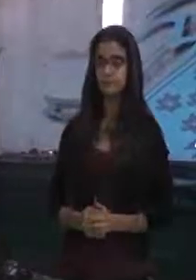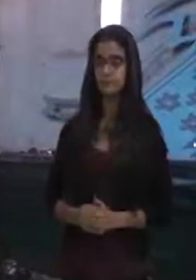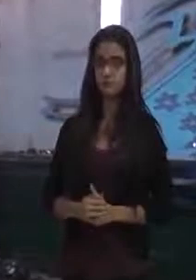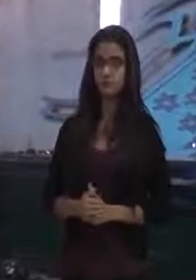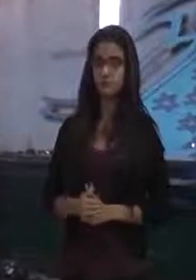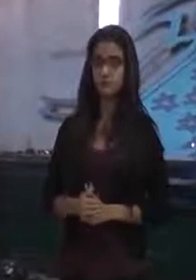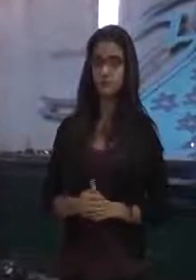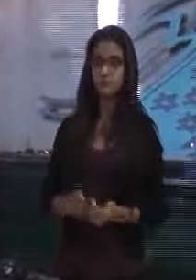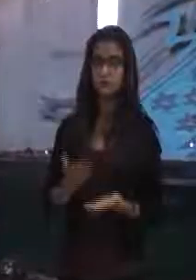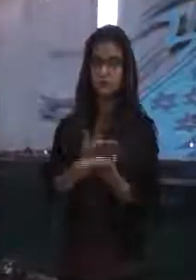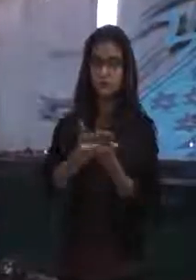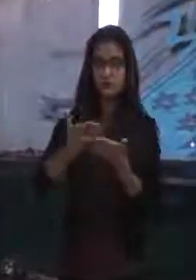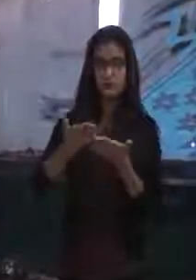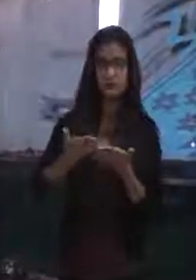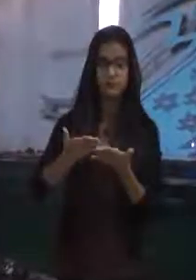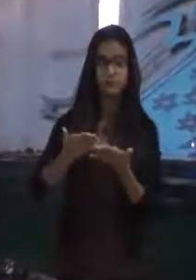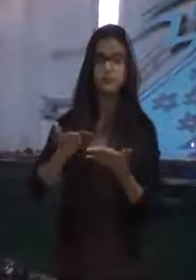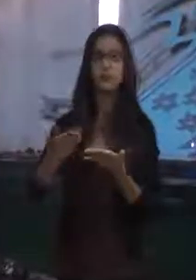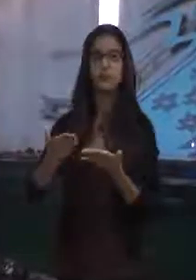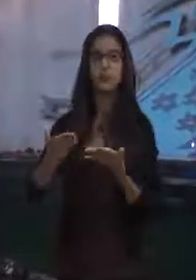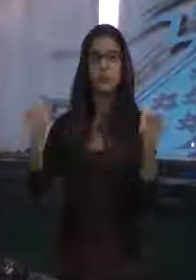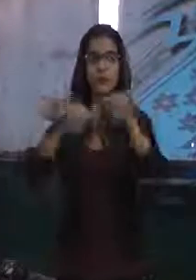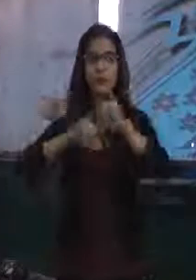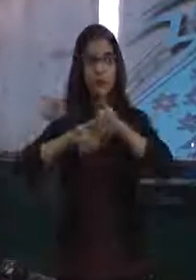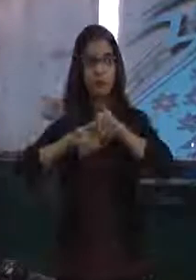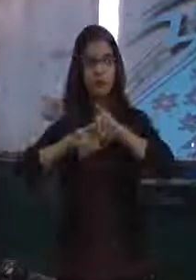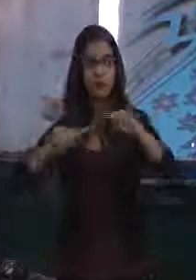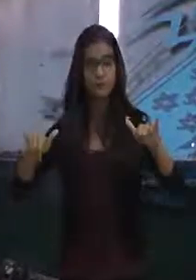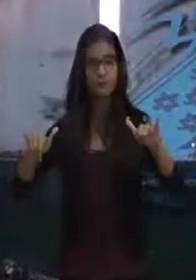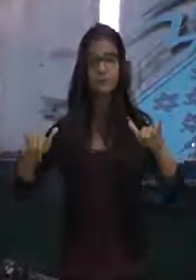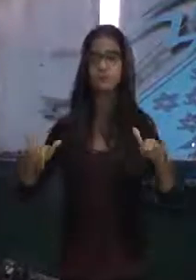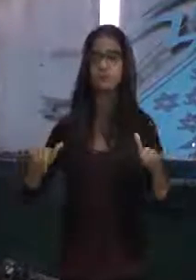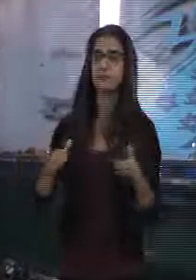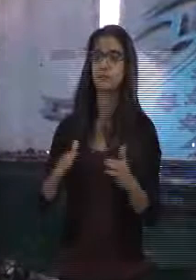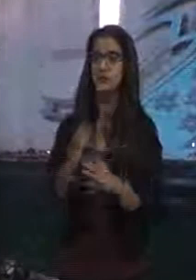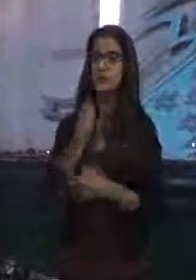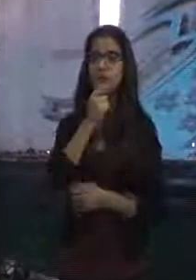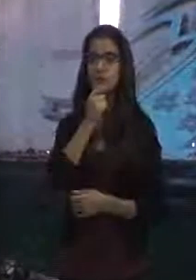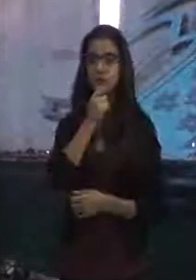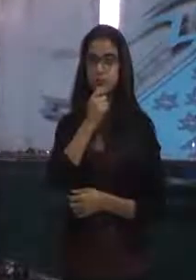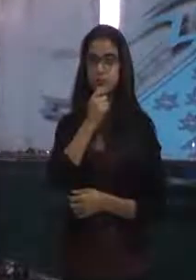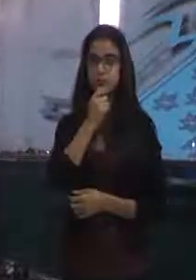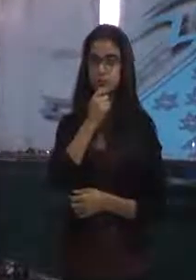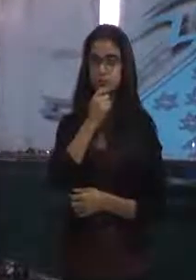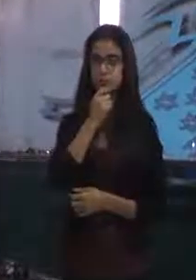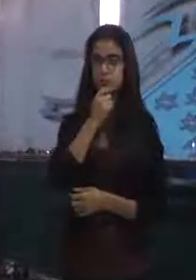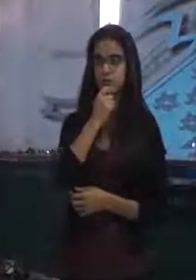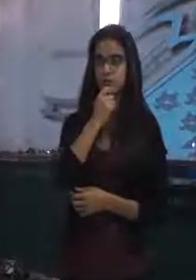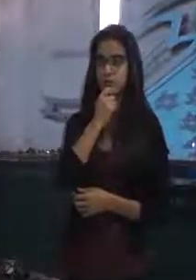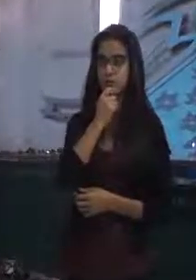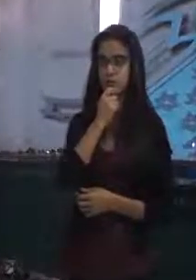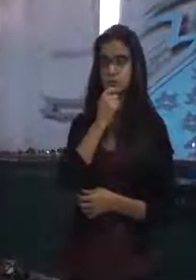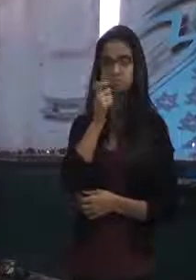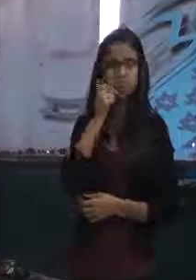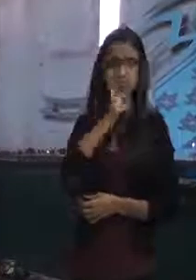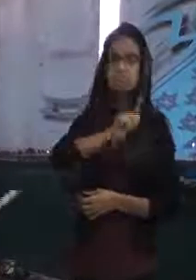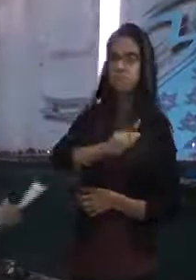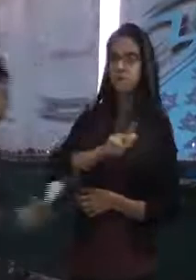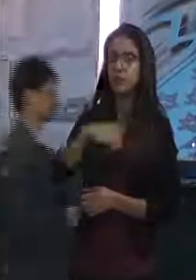Inicialmente, eu quero estar informando que ainda não tive a possibilidade de estar fazendo